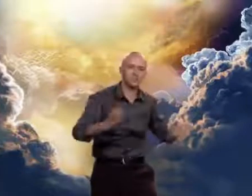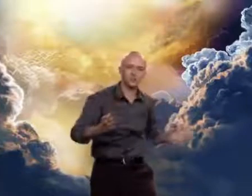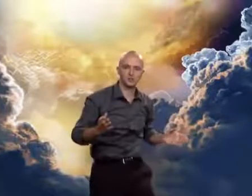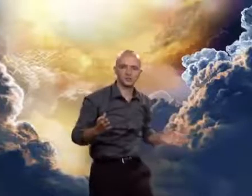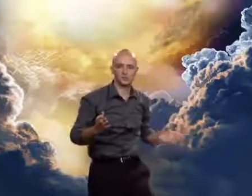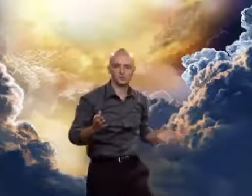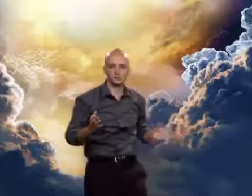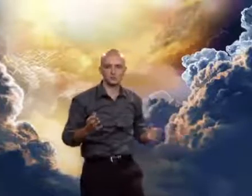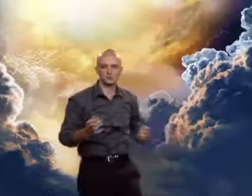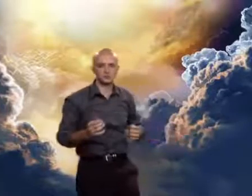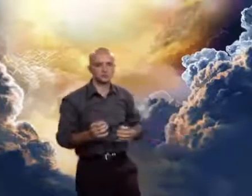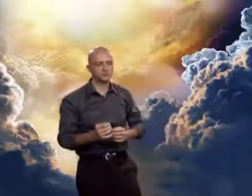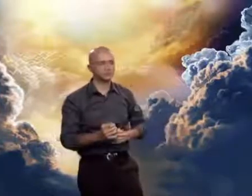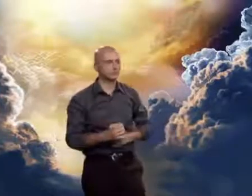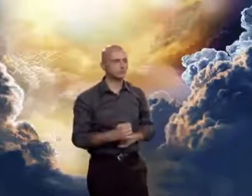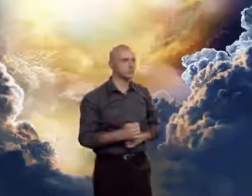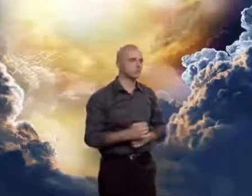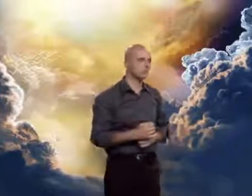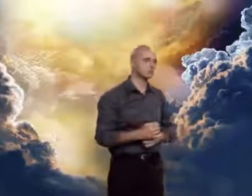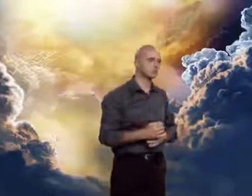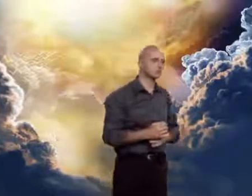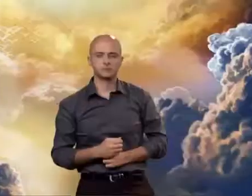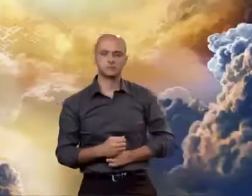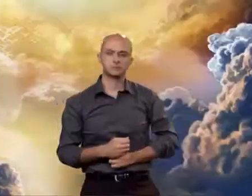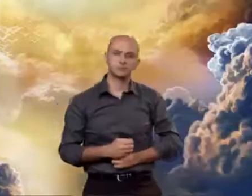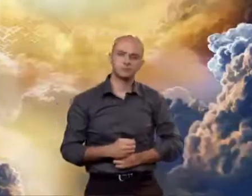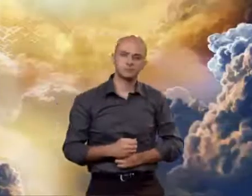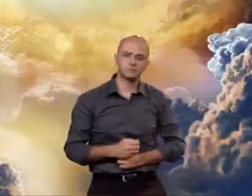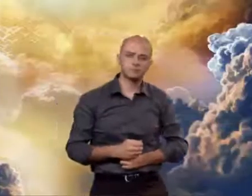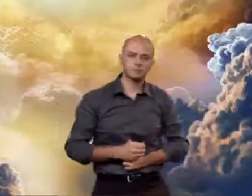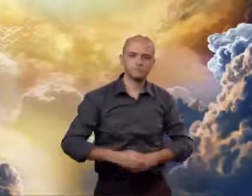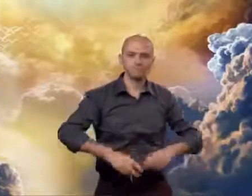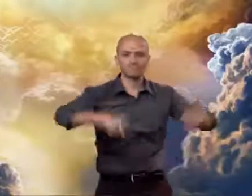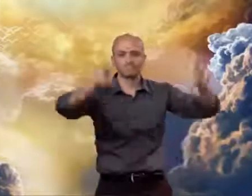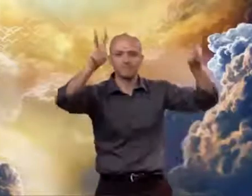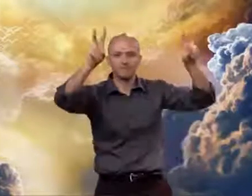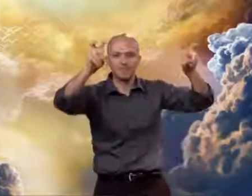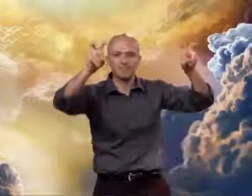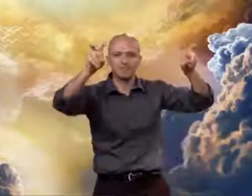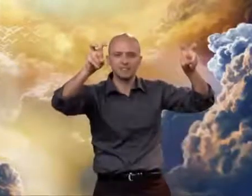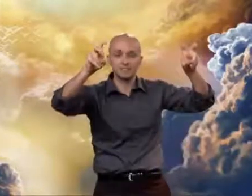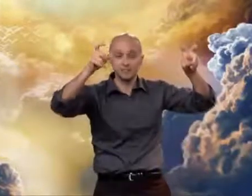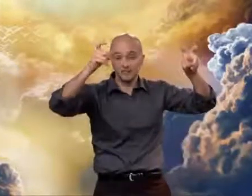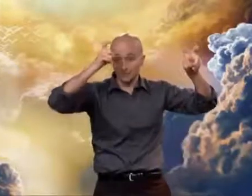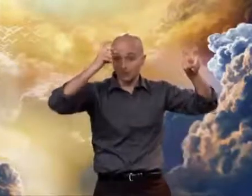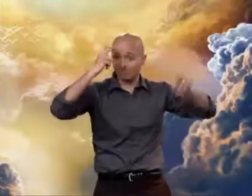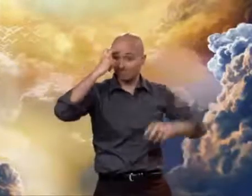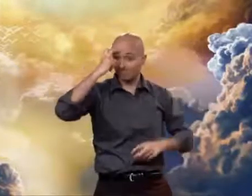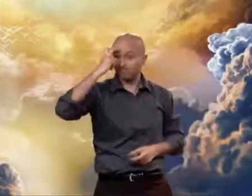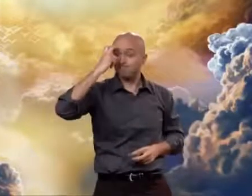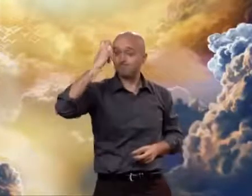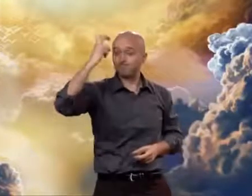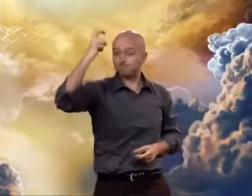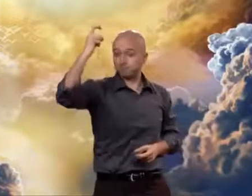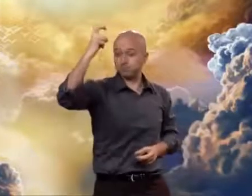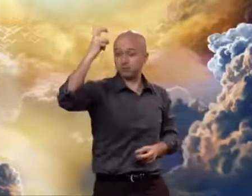sua armadilha milhares que pretendem ser seguidores de Cristo. Porém, Deus concedeu luz suficiente para